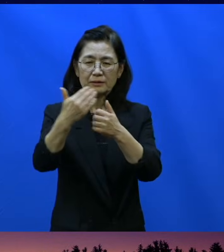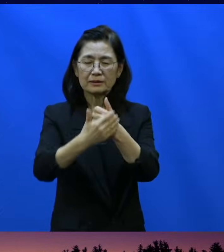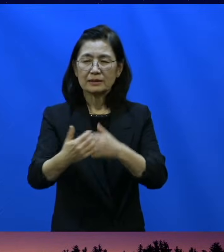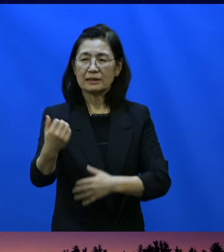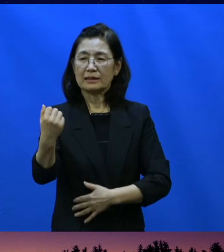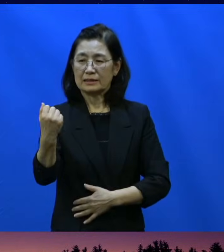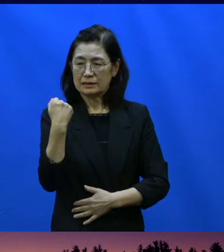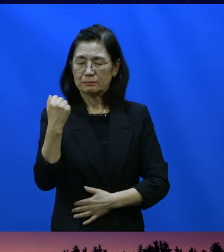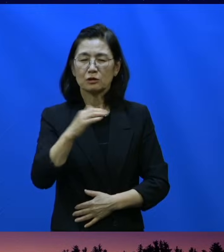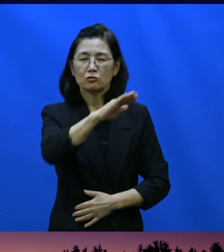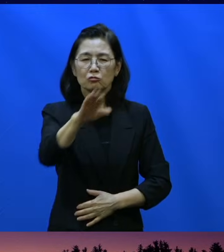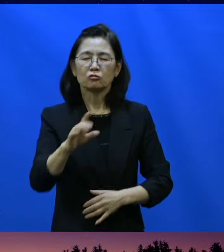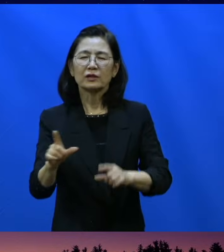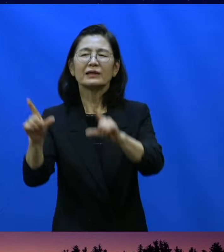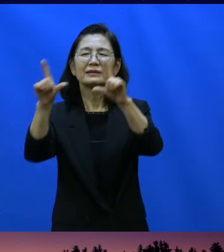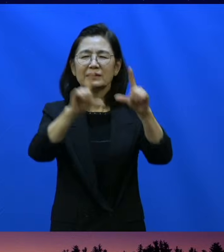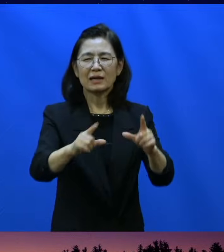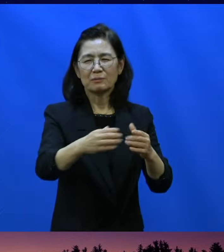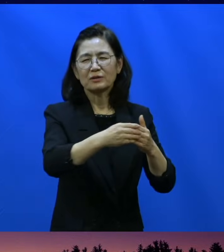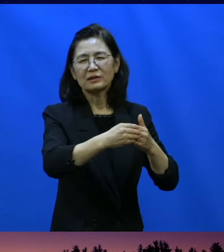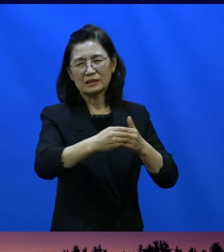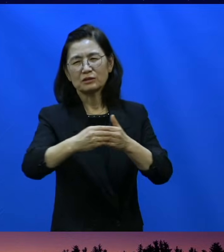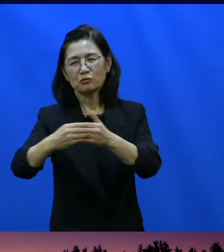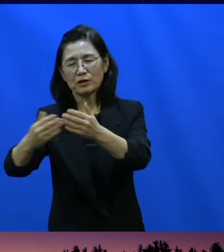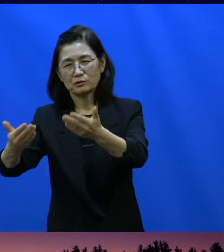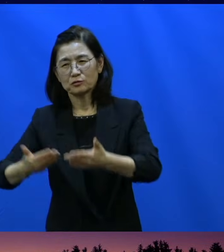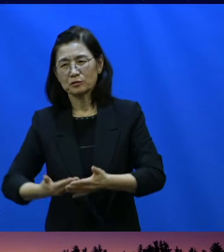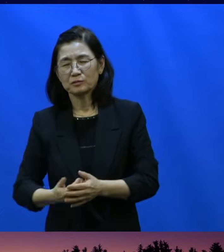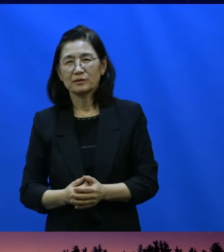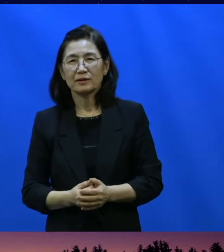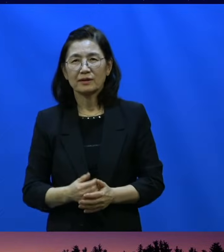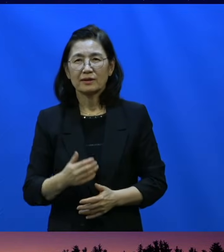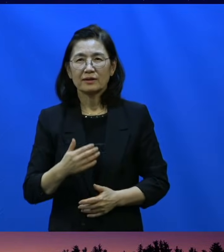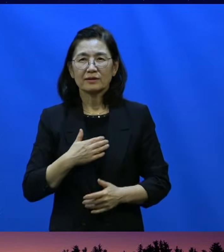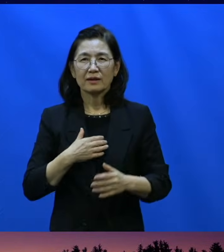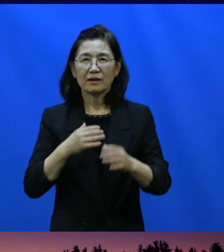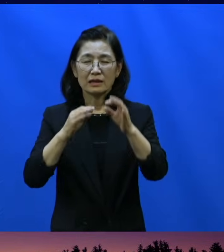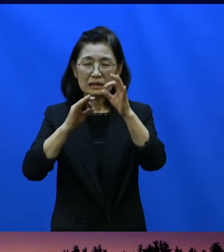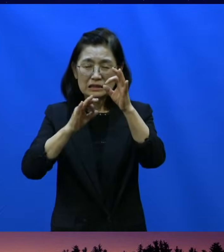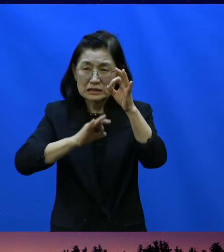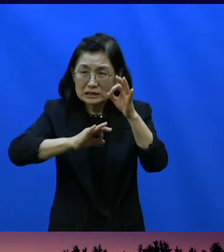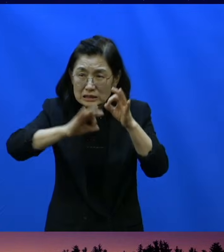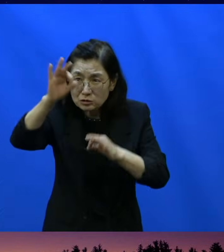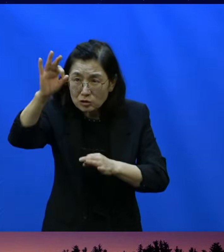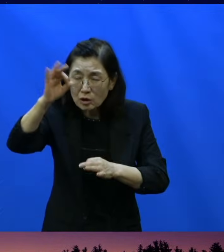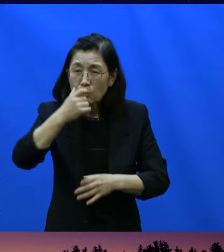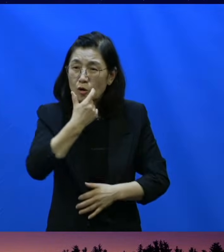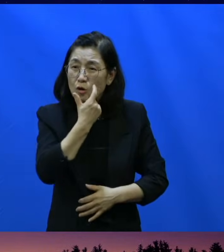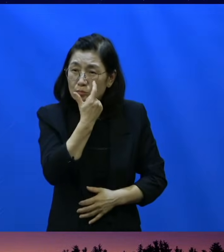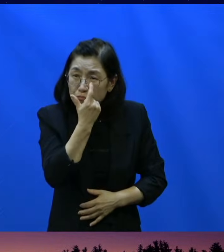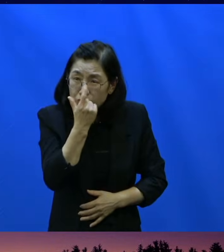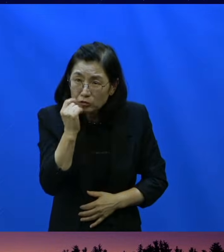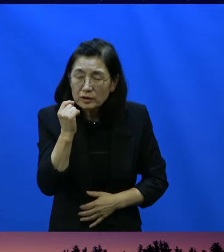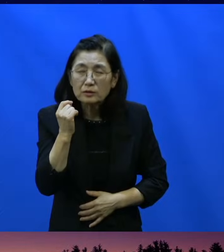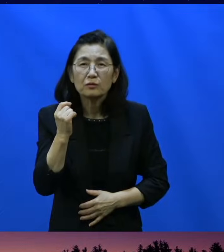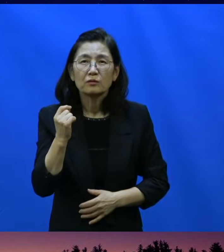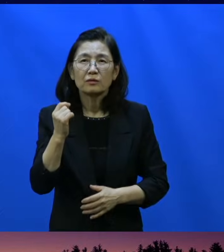있거든요. 내가 실수해도, 내가 연약해도, 내가 모자라도, 내가 다 채워지지 않아도 하나님의 은혜.